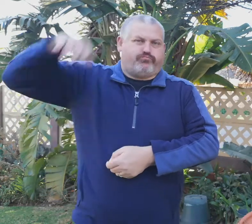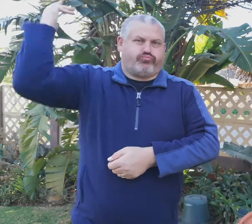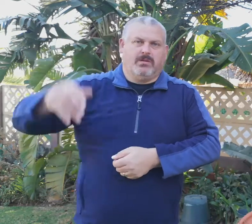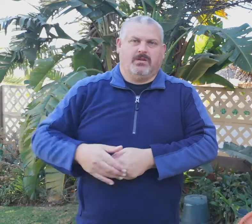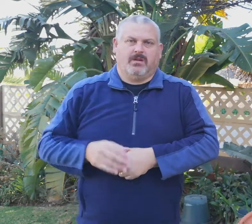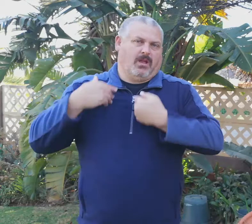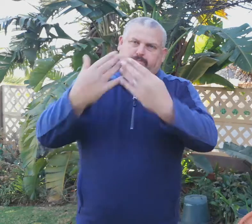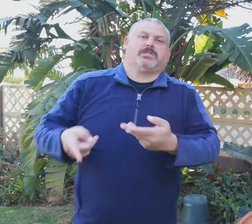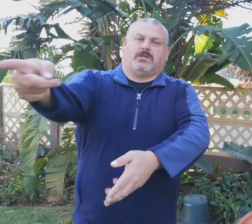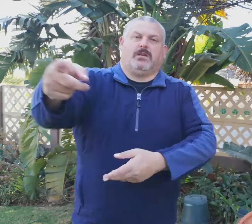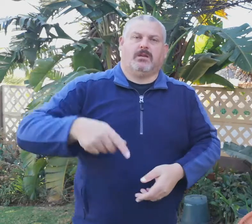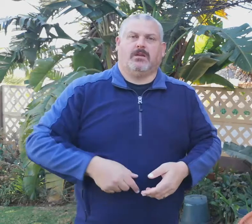Ons